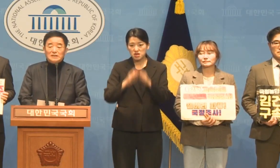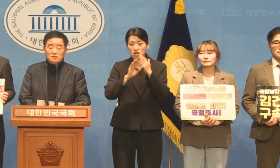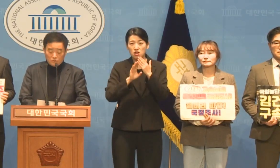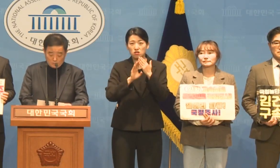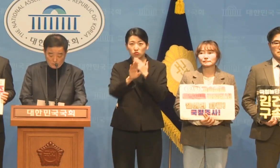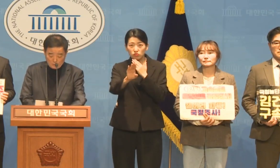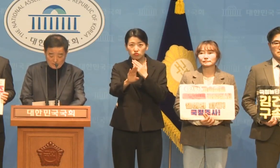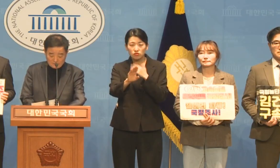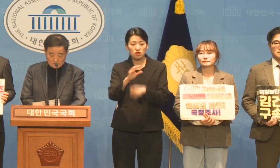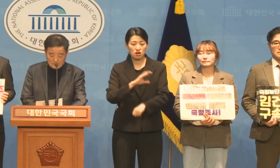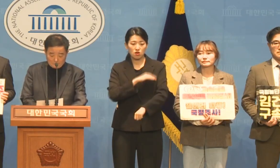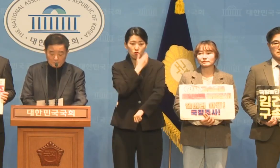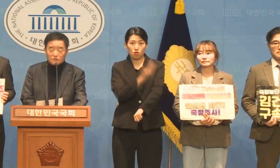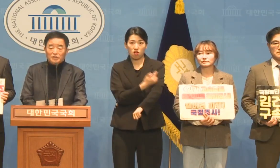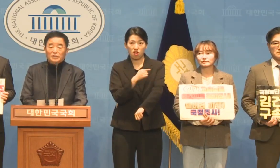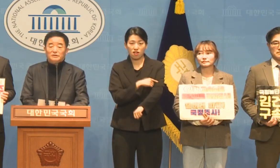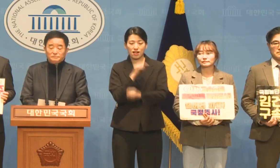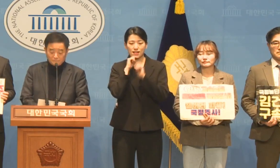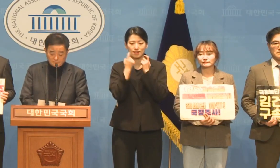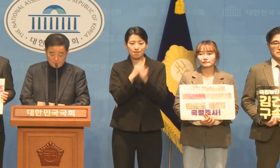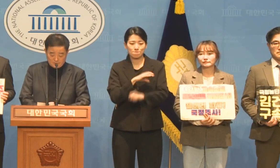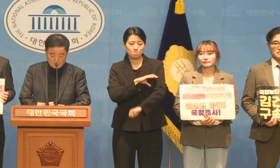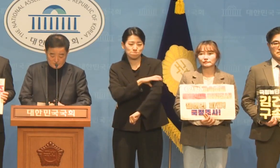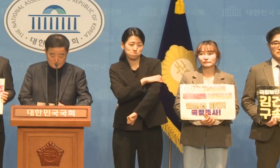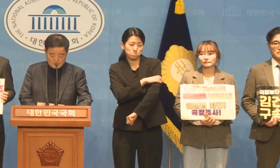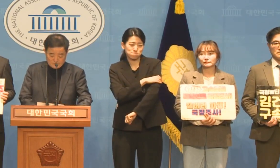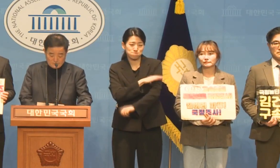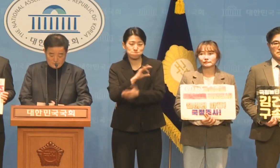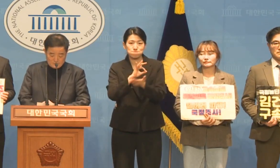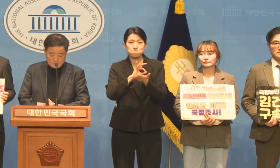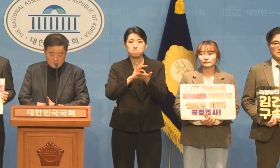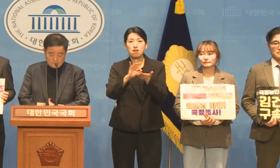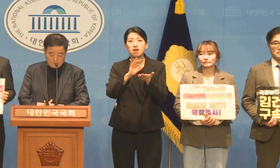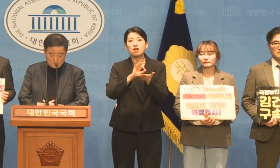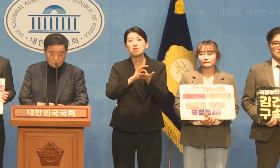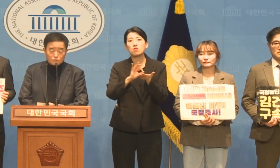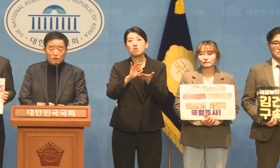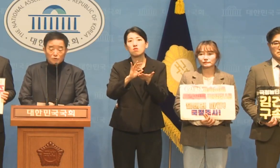권력을 사적으로 이용한 대표적인